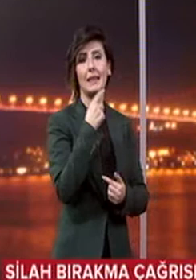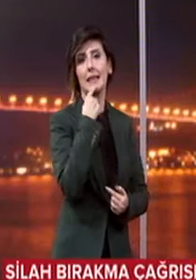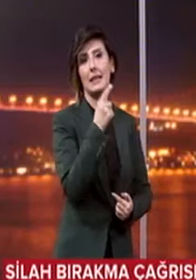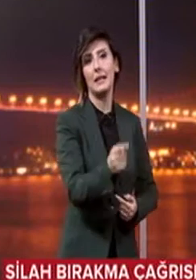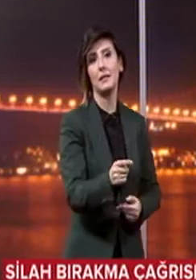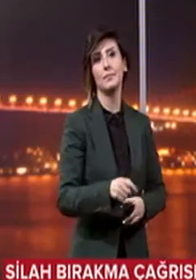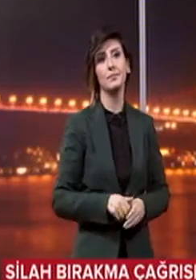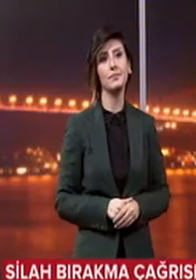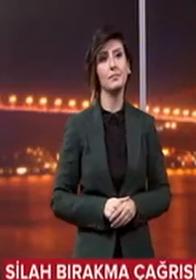kullandı.